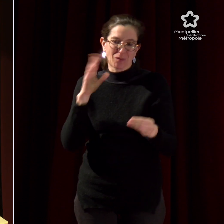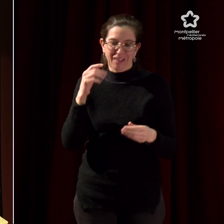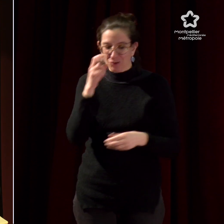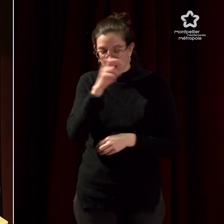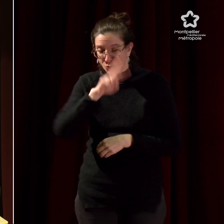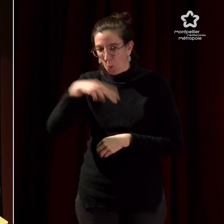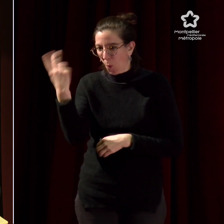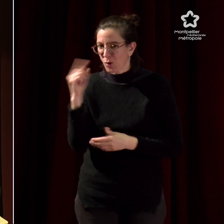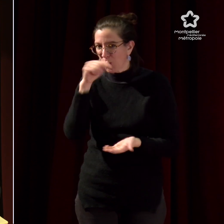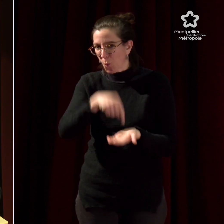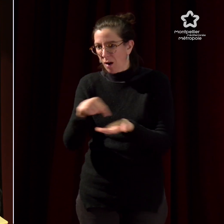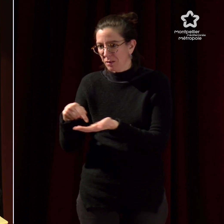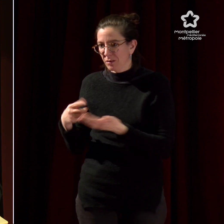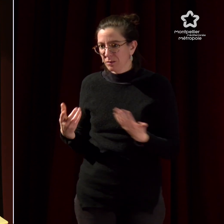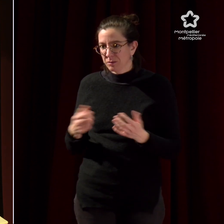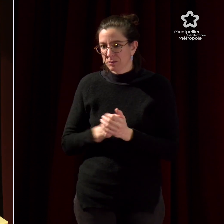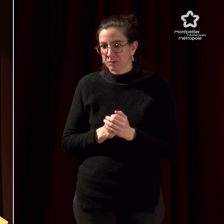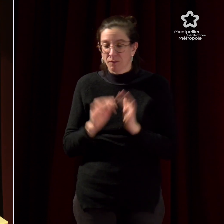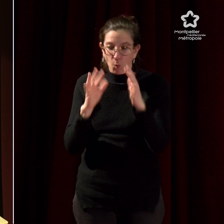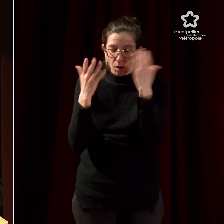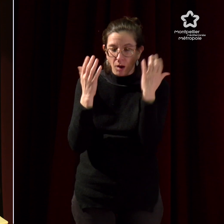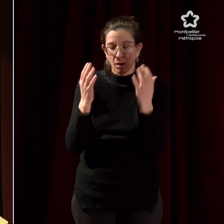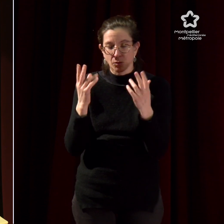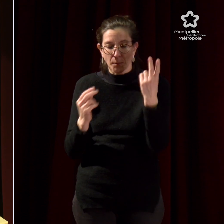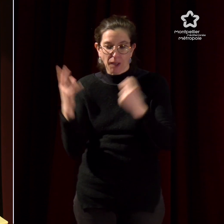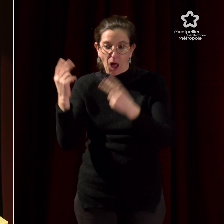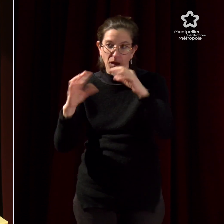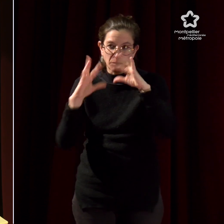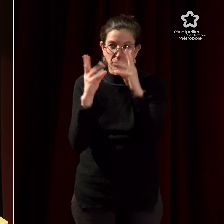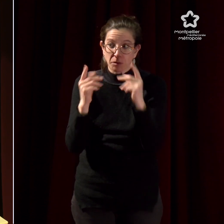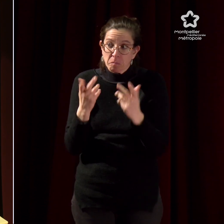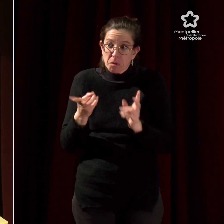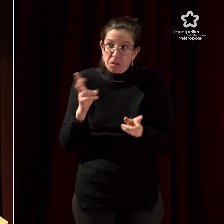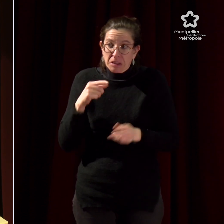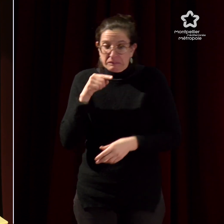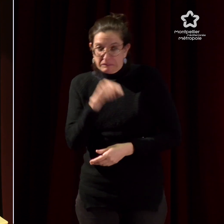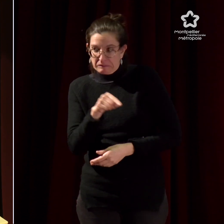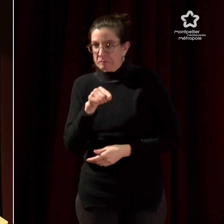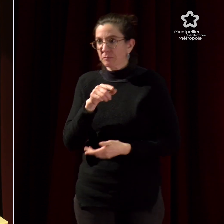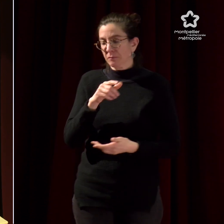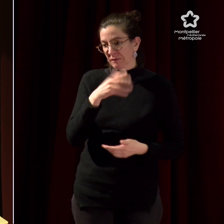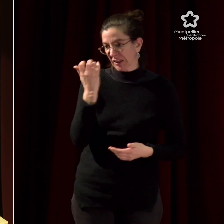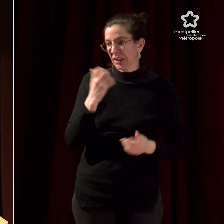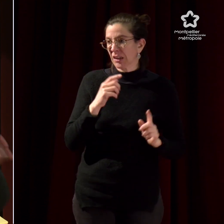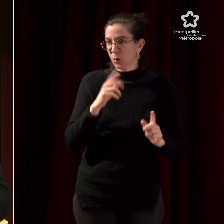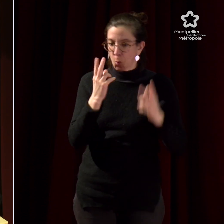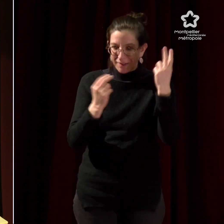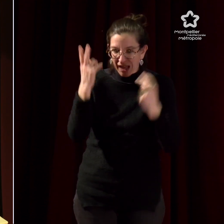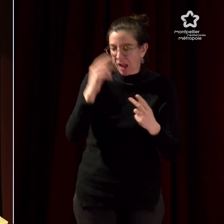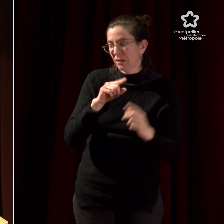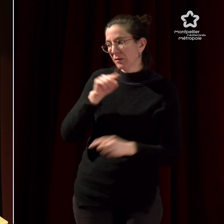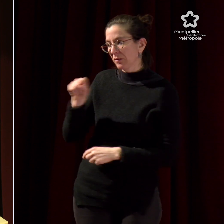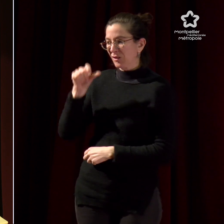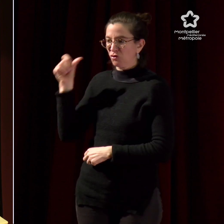deux endroits où je vois à l'avenir où il pourrait y avoir des grandes percées, quoi, scientifiques sur